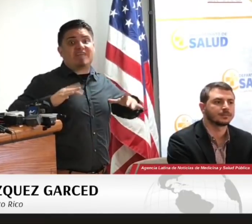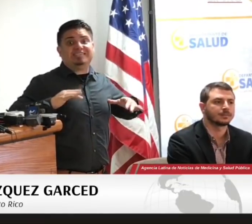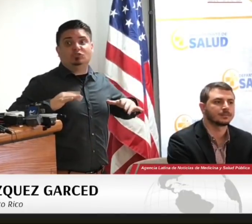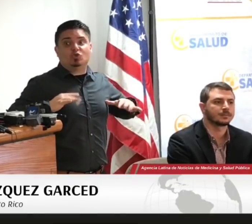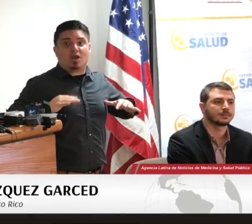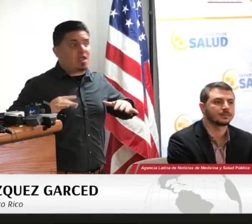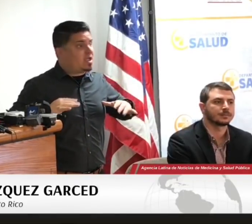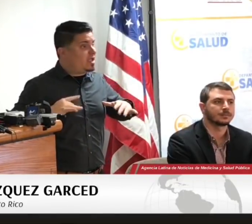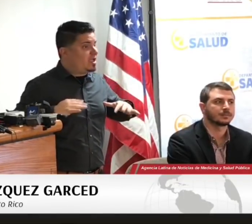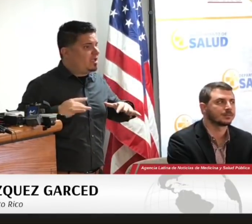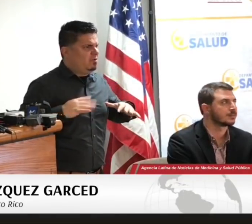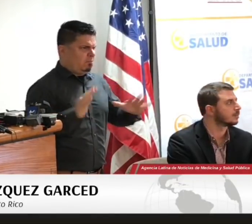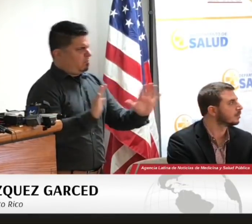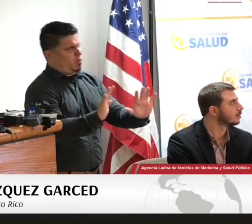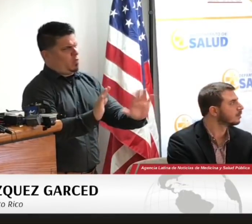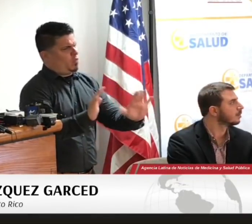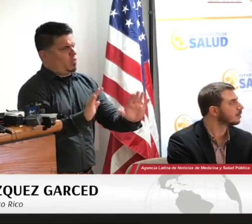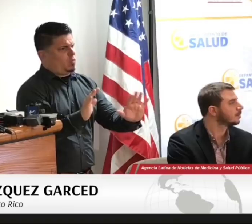balance. Y